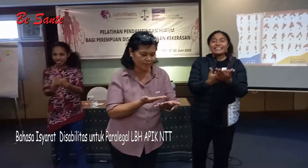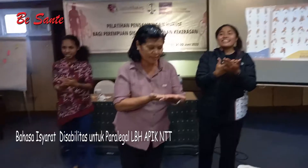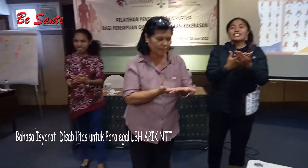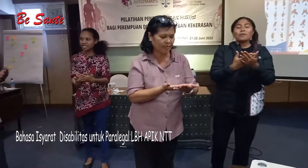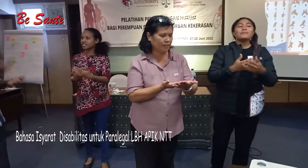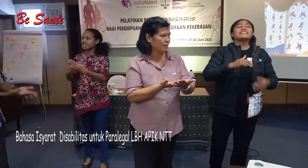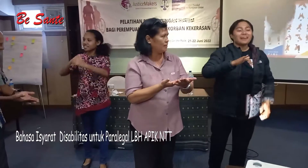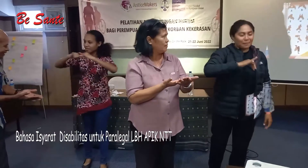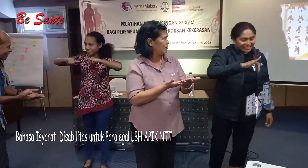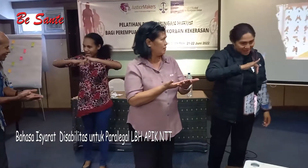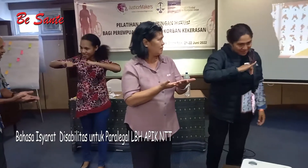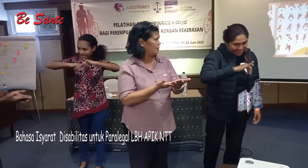Nanti yang jawab